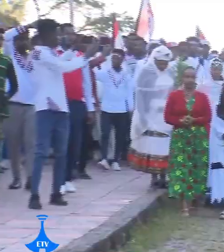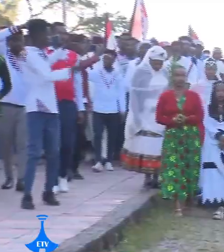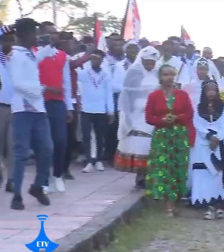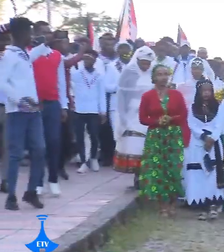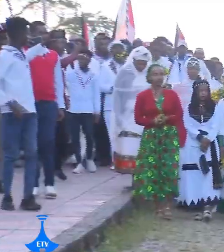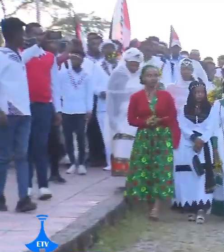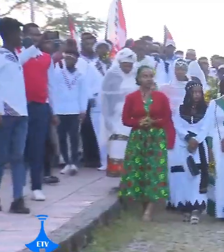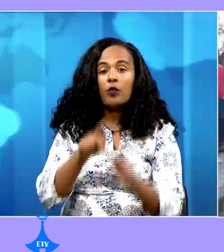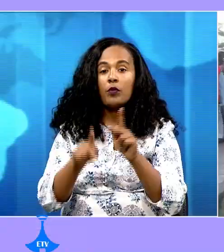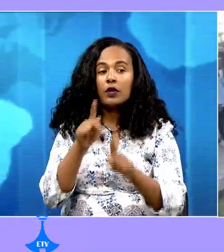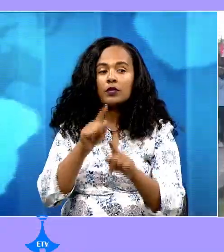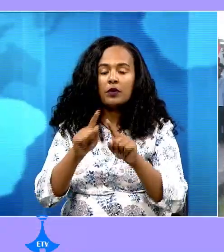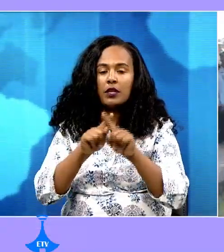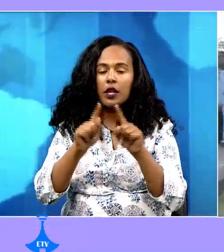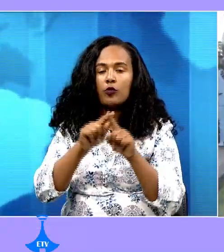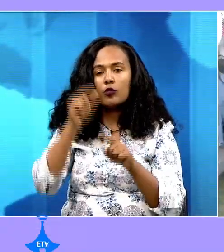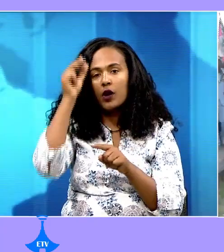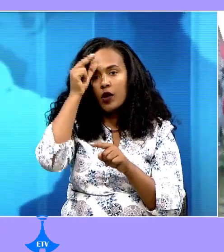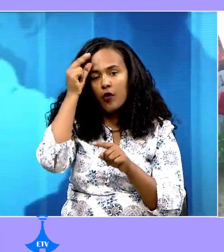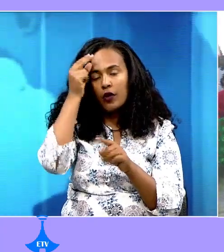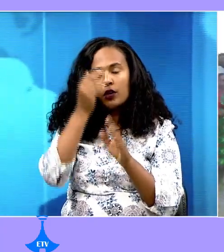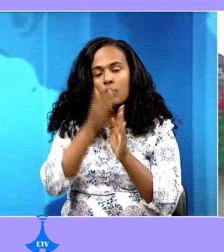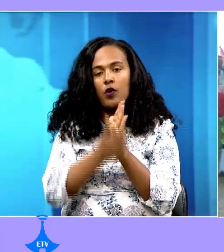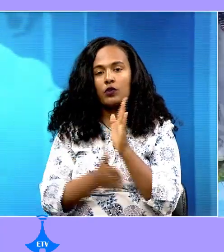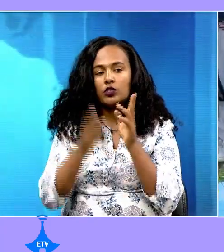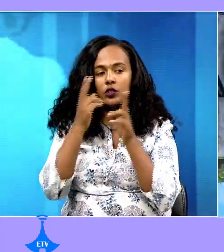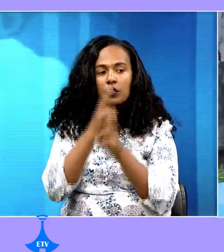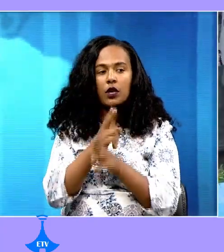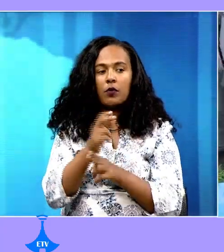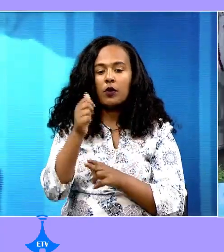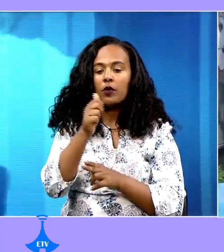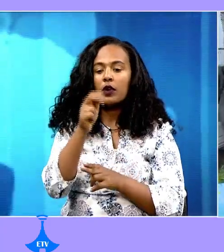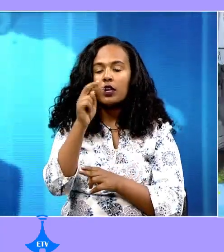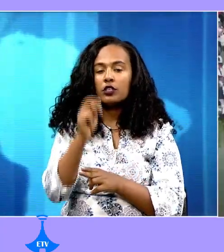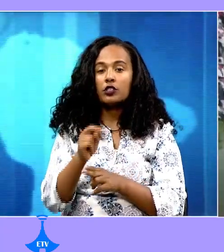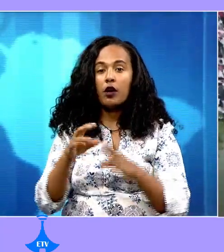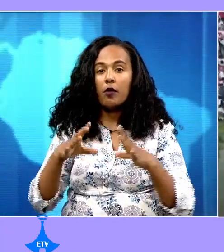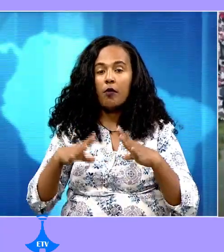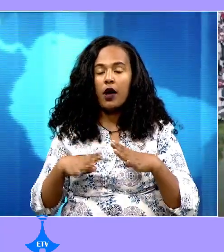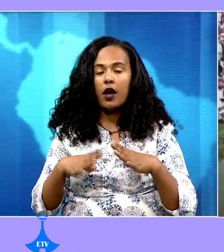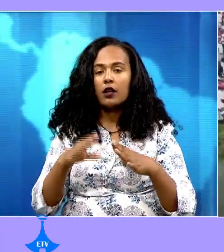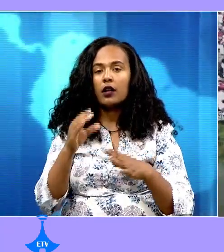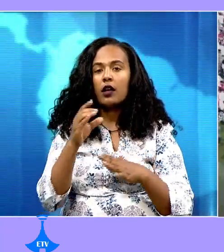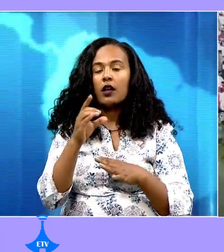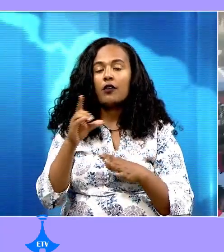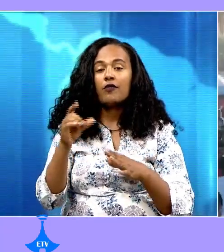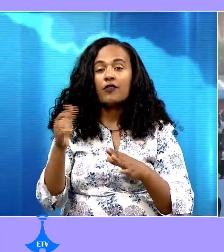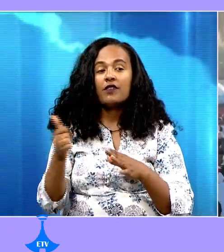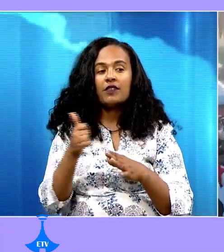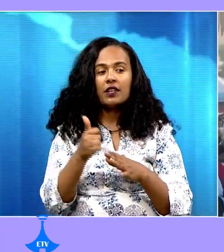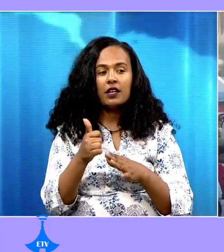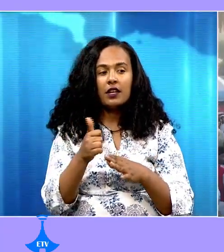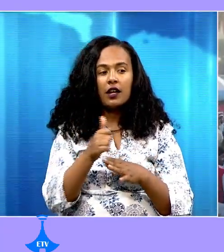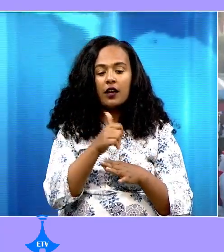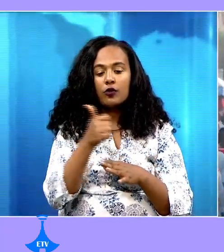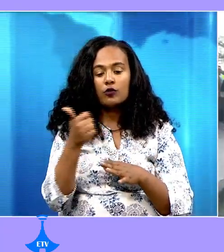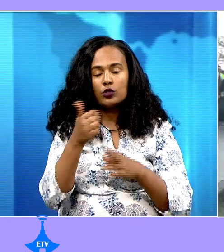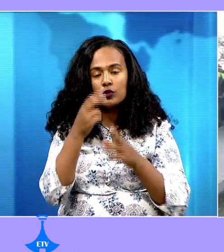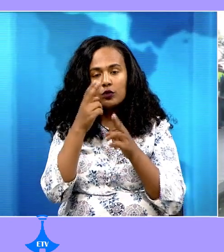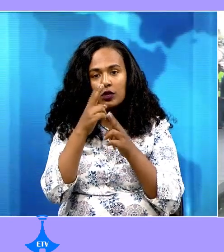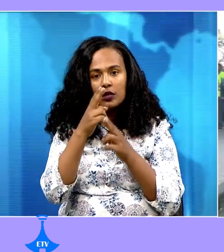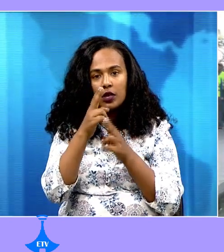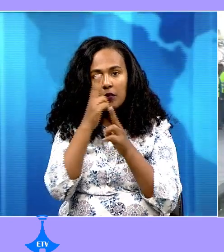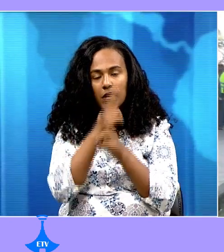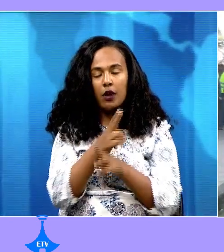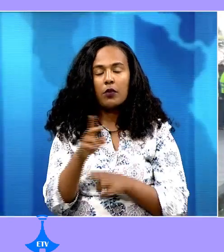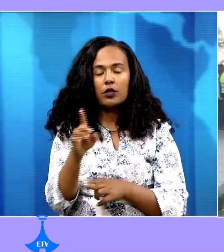በኦሮሞ ህዝብ ዘንድ በተለያዩ ባህላዊ ክዋኔዎች የሚከበረው የኢሬቻ በዓል ከሆራ ፊንፊኔና ከሆራ አርሰዲ ቀጥሎ በተለያዩ አካባቢዎች